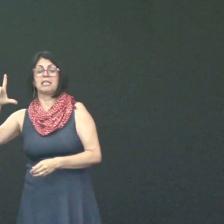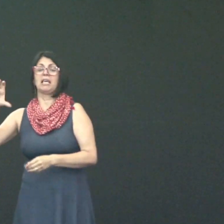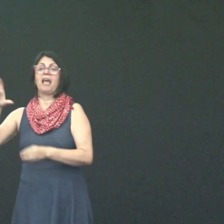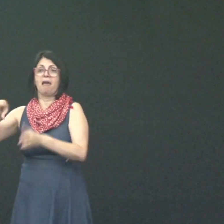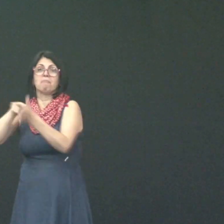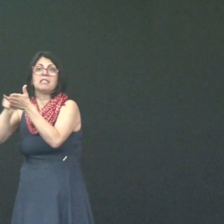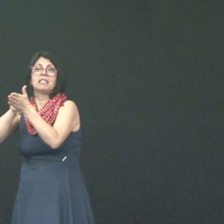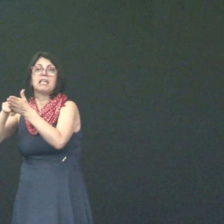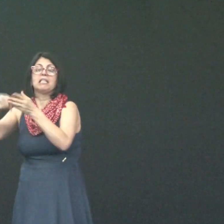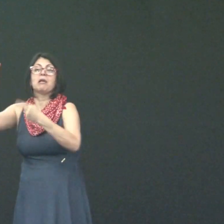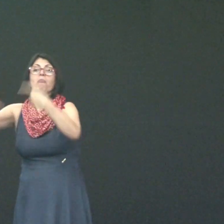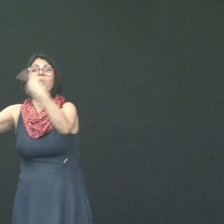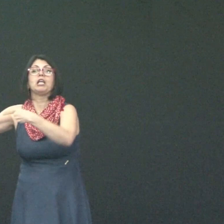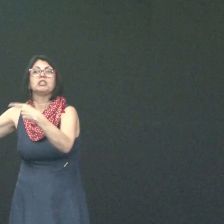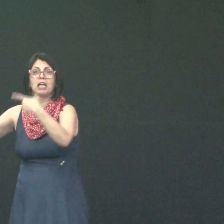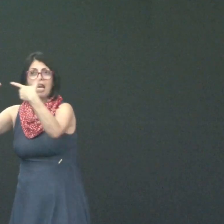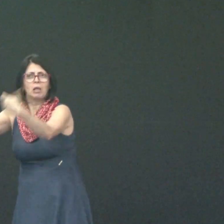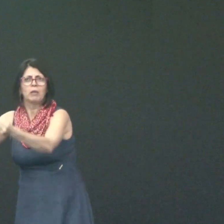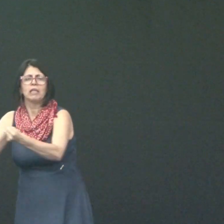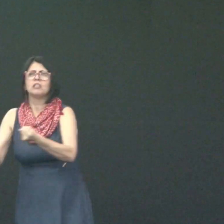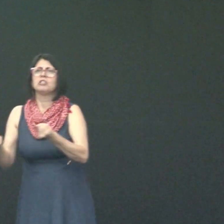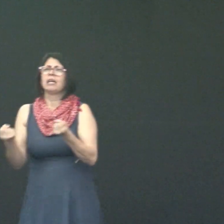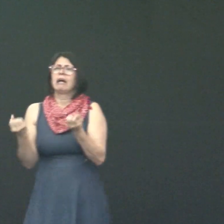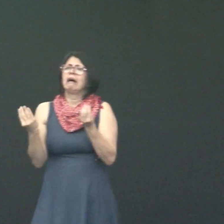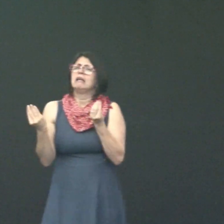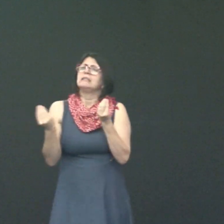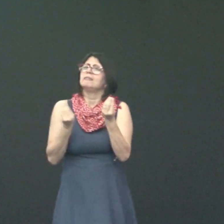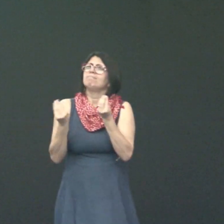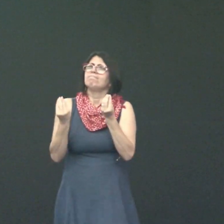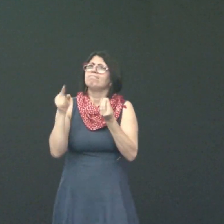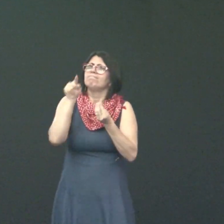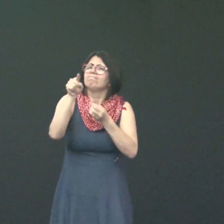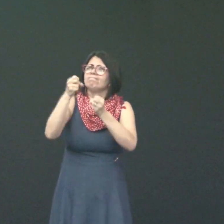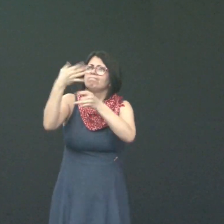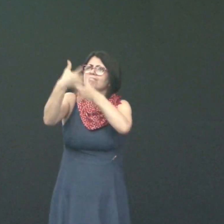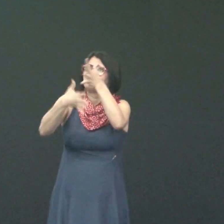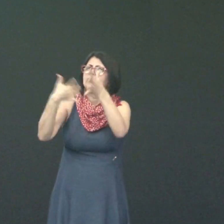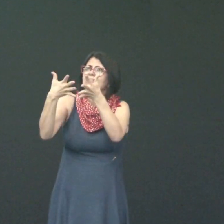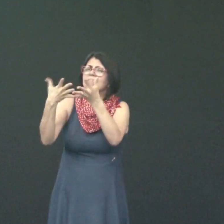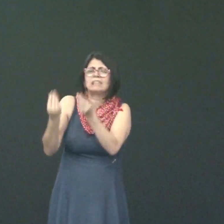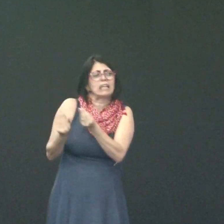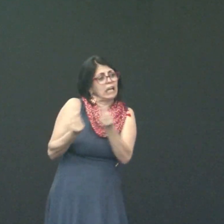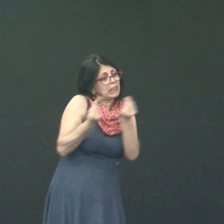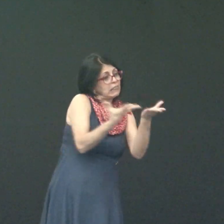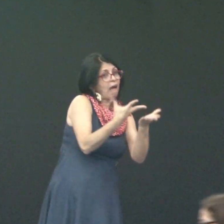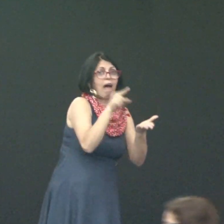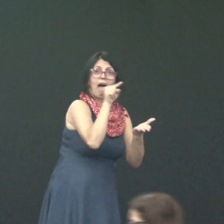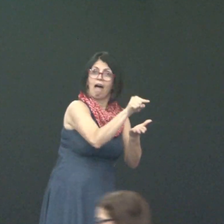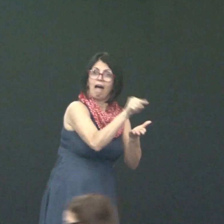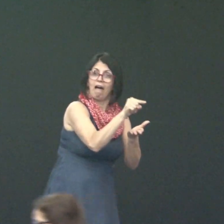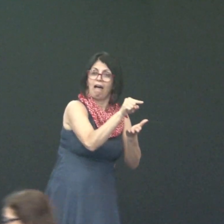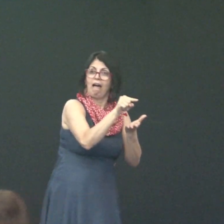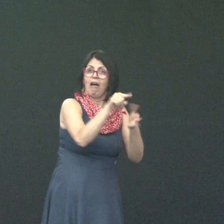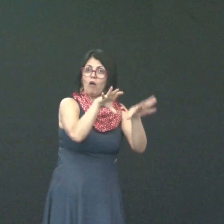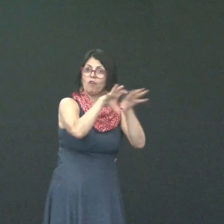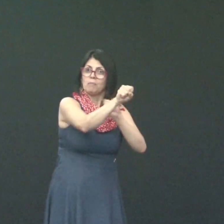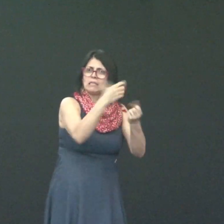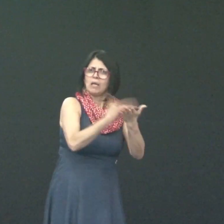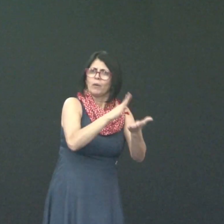O currículo de formação do intérprete, a política linguística, o que a língua